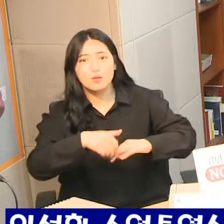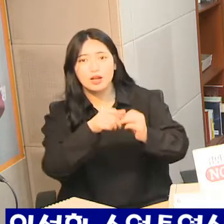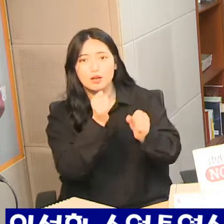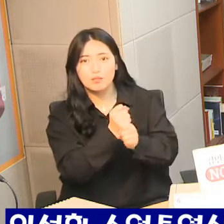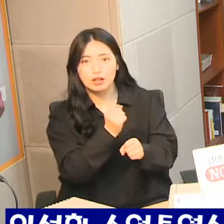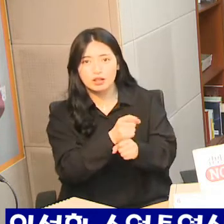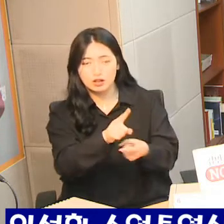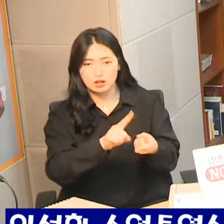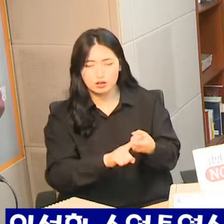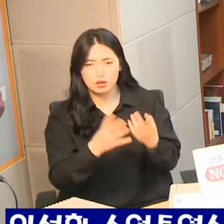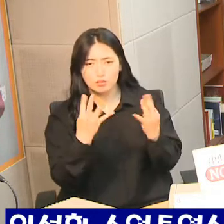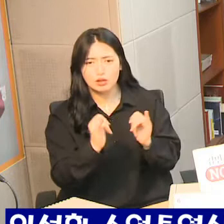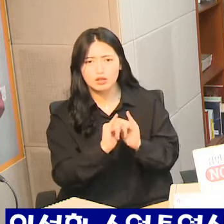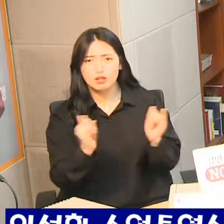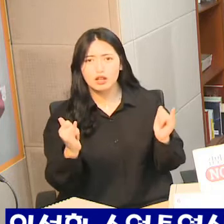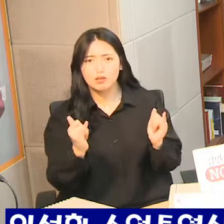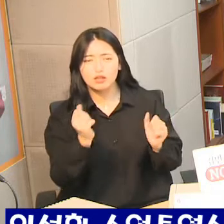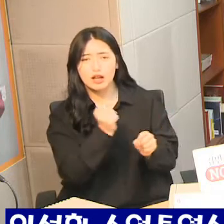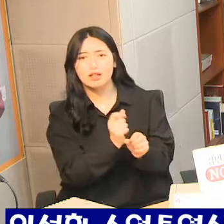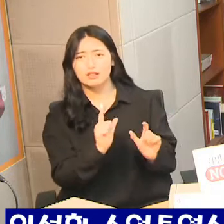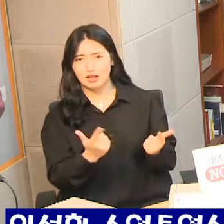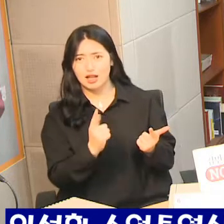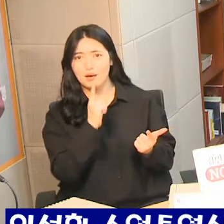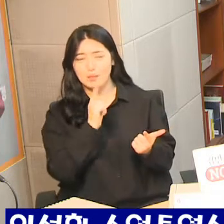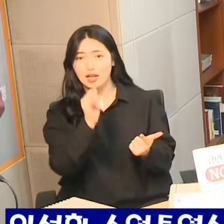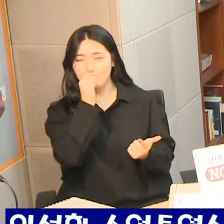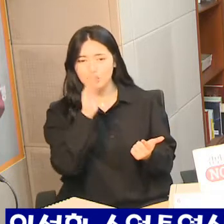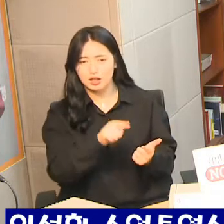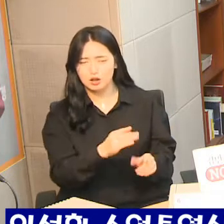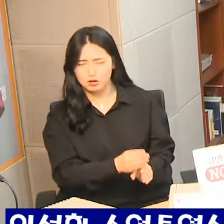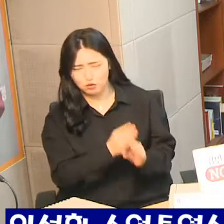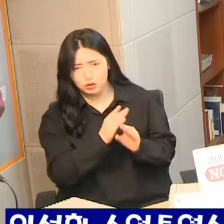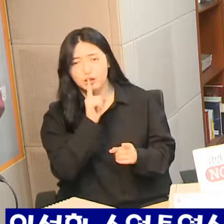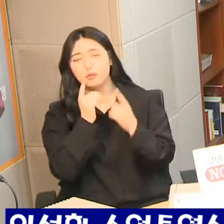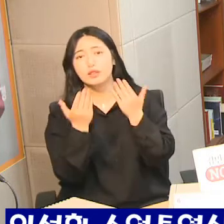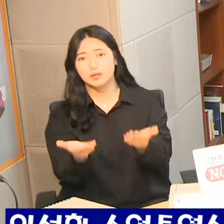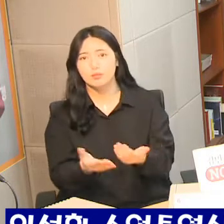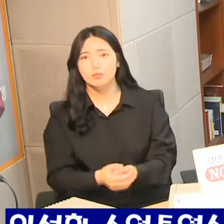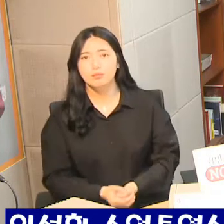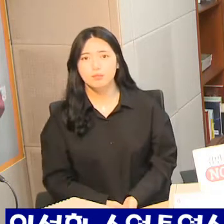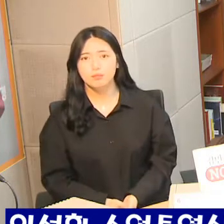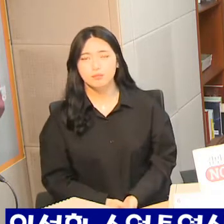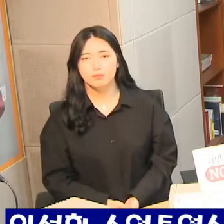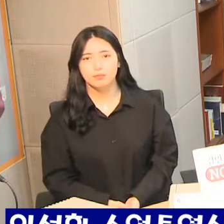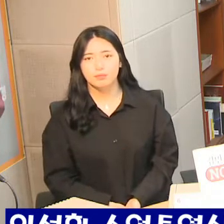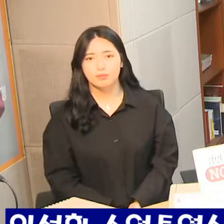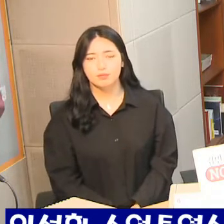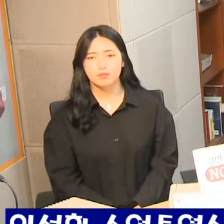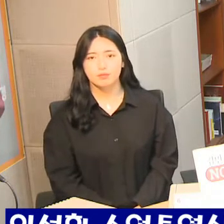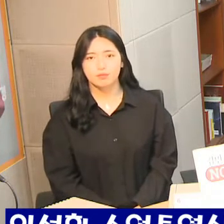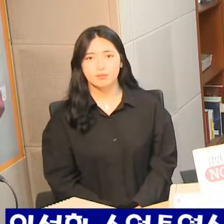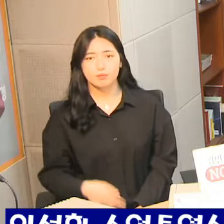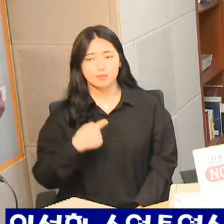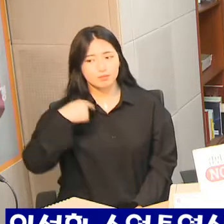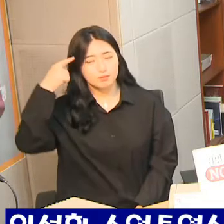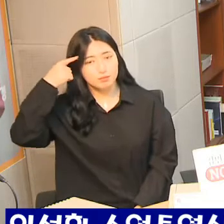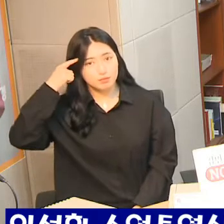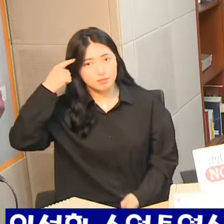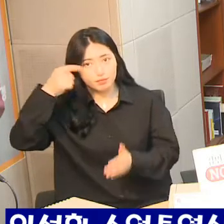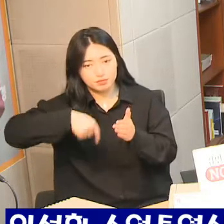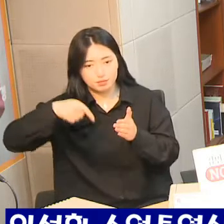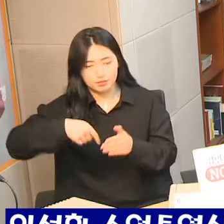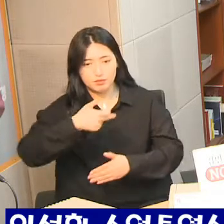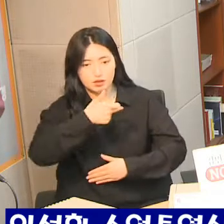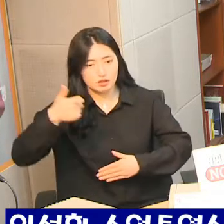많은 분들이 놓친다고 앞서 네. 말씀드렸잖아요. 이 그러니까요. 부분을 조금 오늘 중점적으로 말씀을 드리겠습니다. 네네. 내 머릿속에 말 그대로